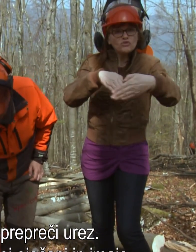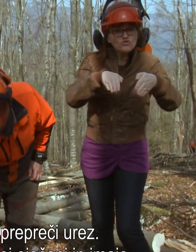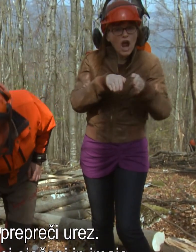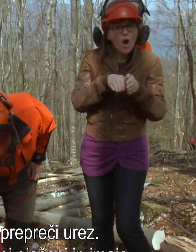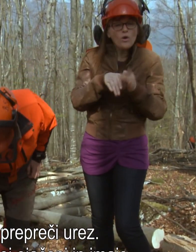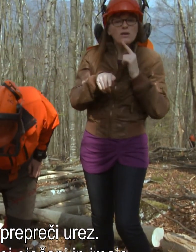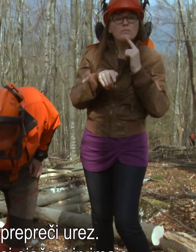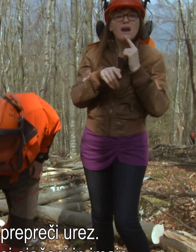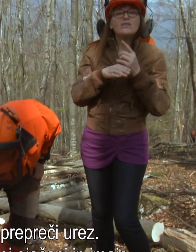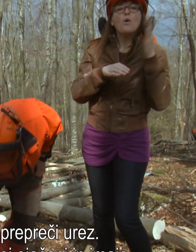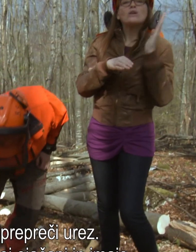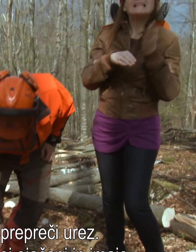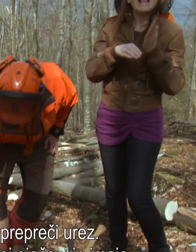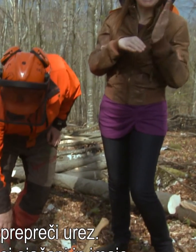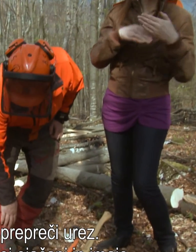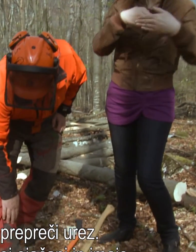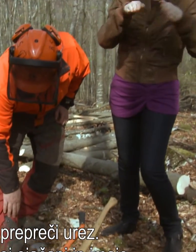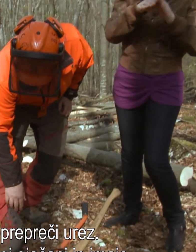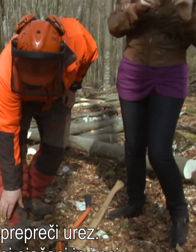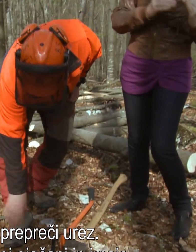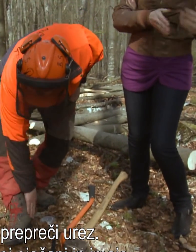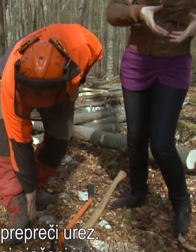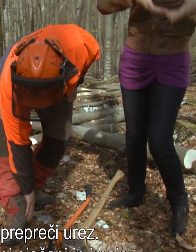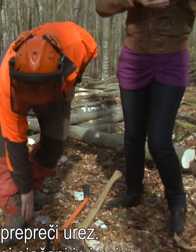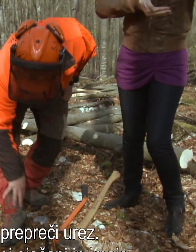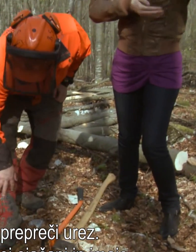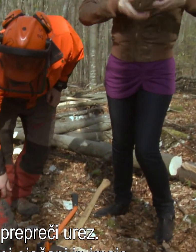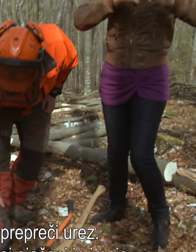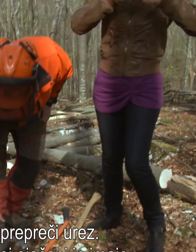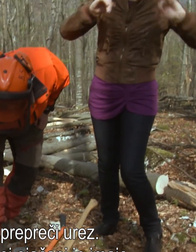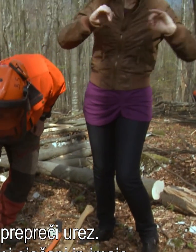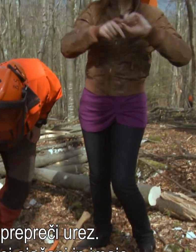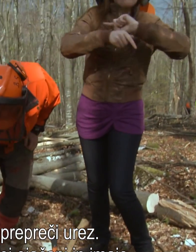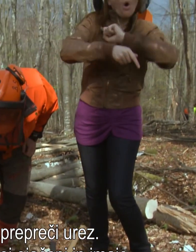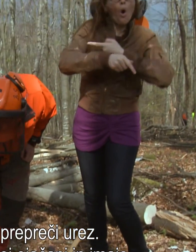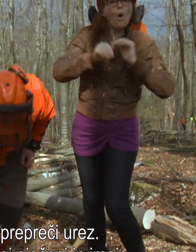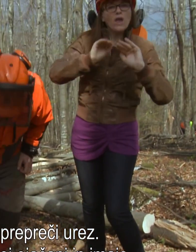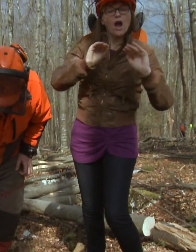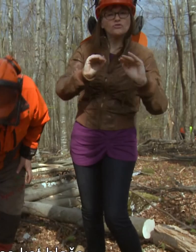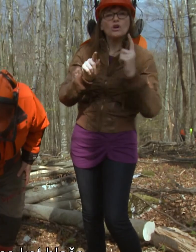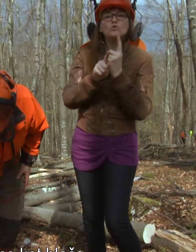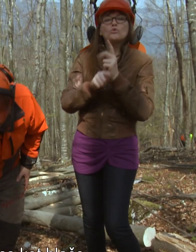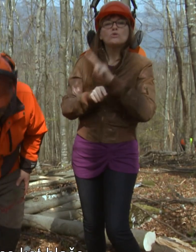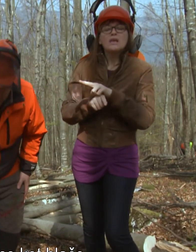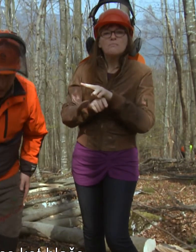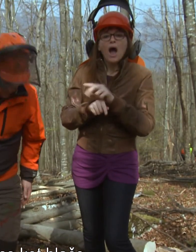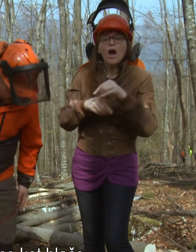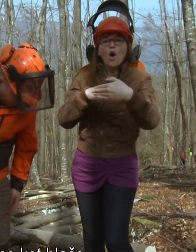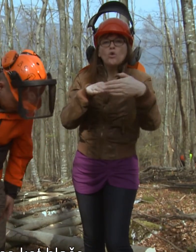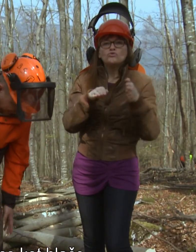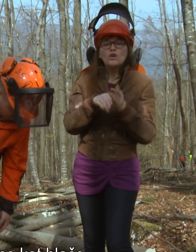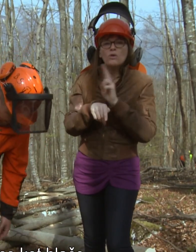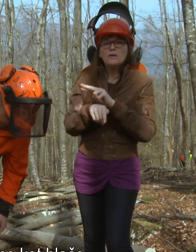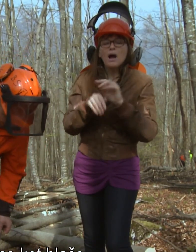imenovani sekaški čevli, ki so višji čevli, posebej ojačani in ravno tako imajo tudi ti čevli,